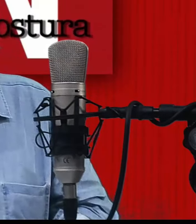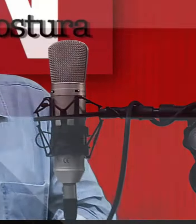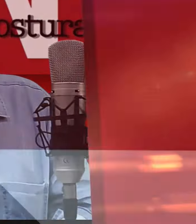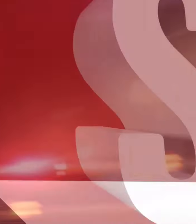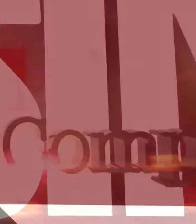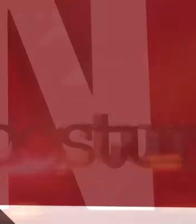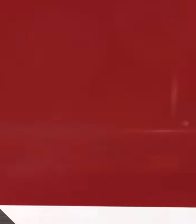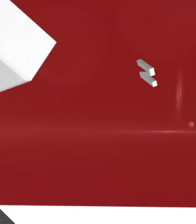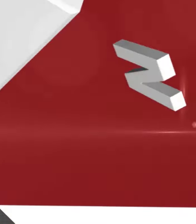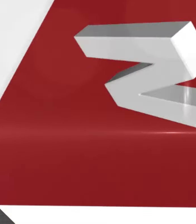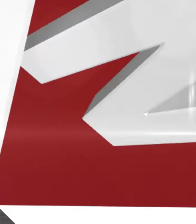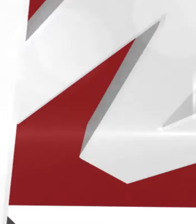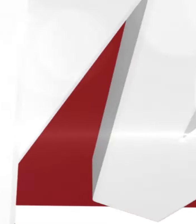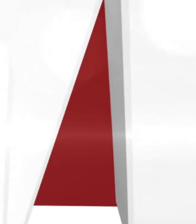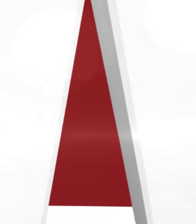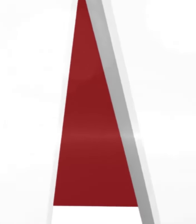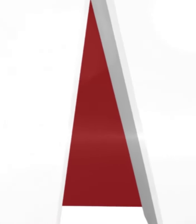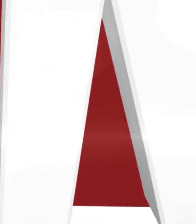corte.